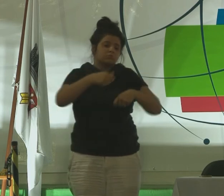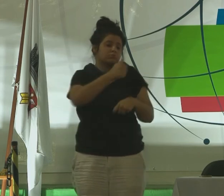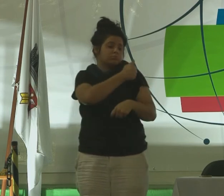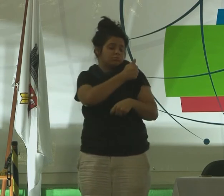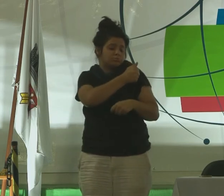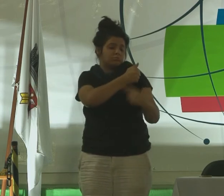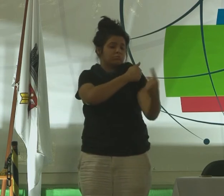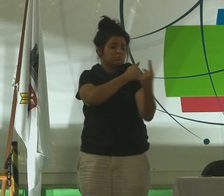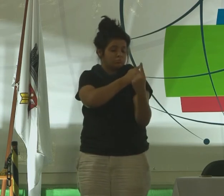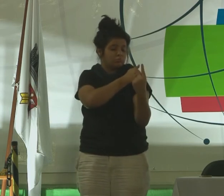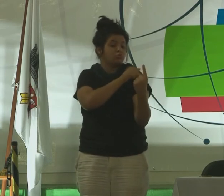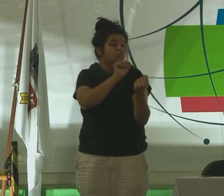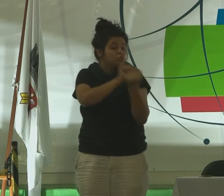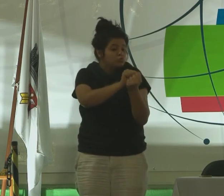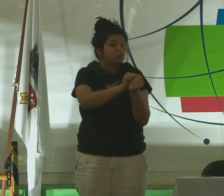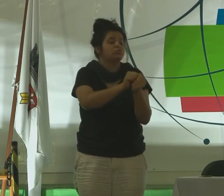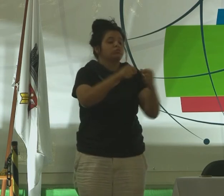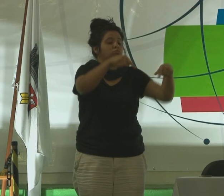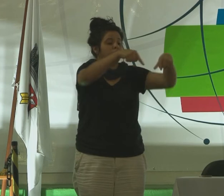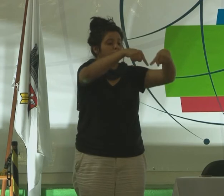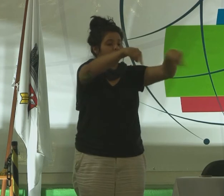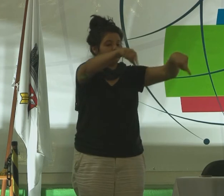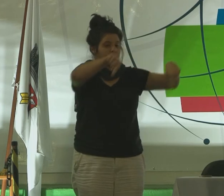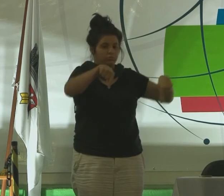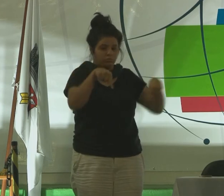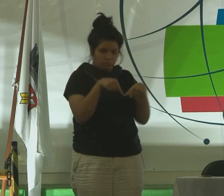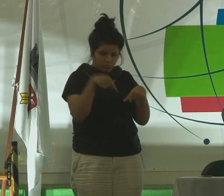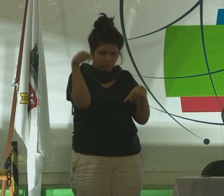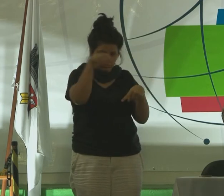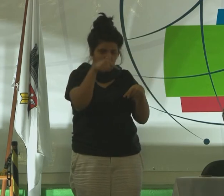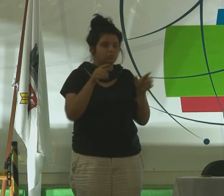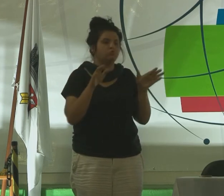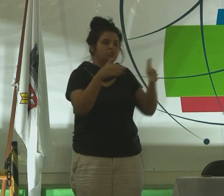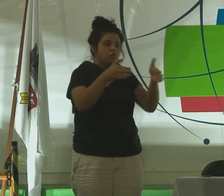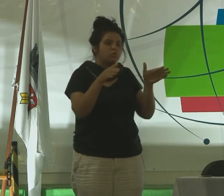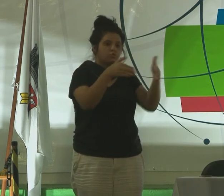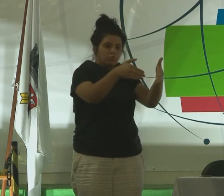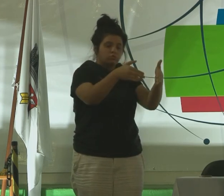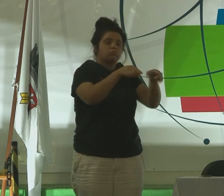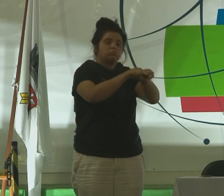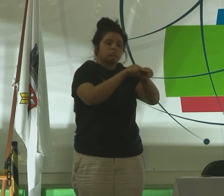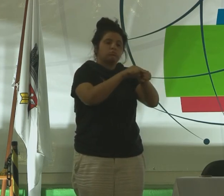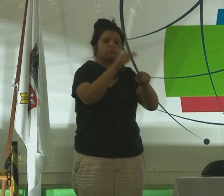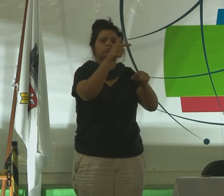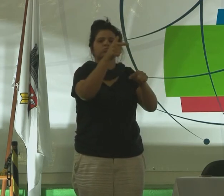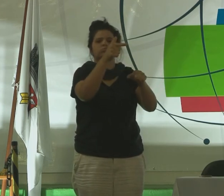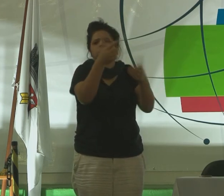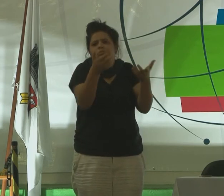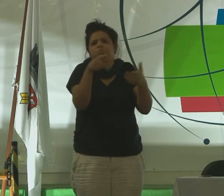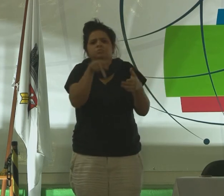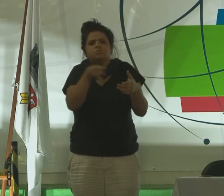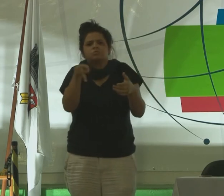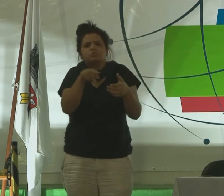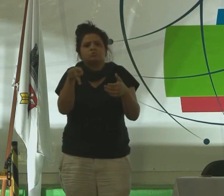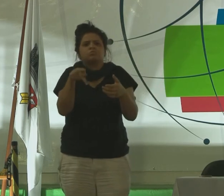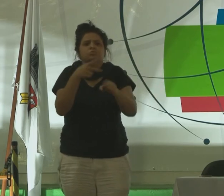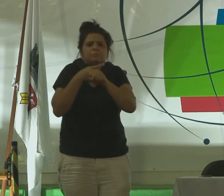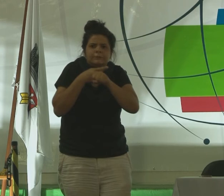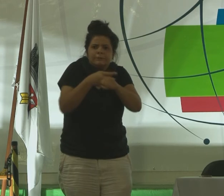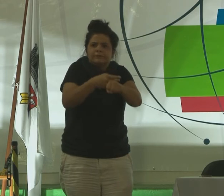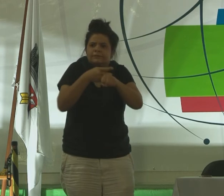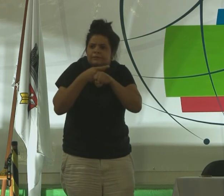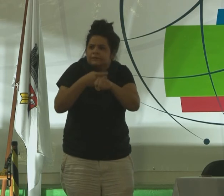desenvolve esse processo na sala de aula, né? E eu costumo dizer que, por mais que o professor